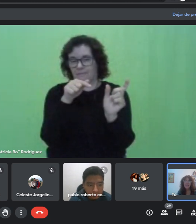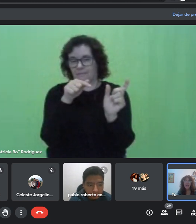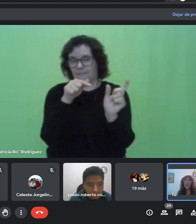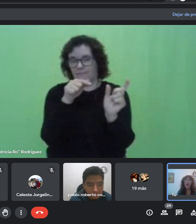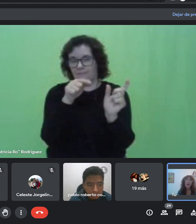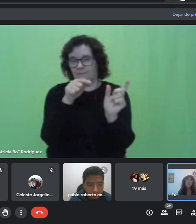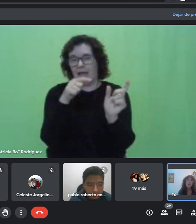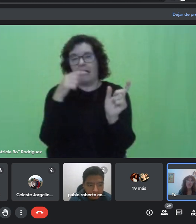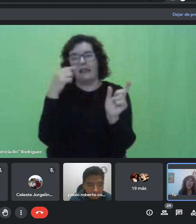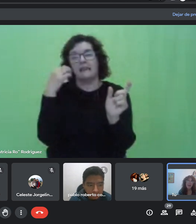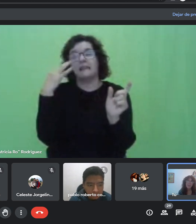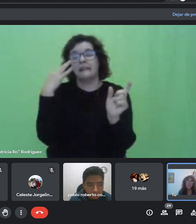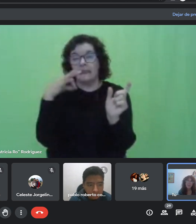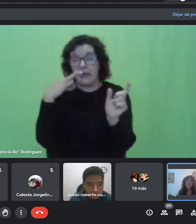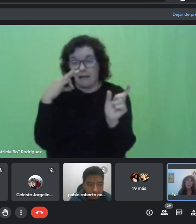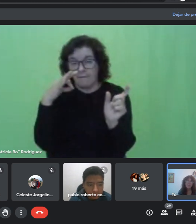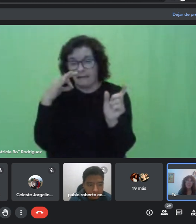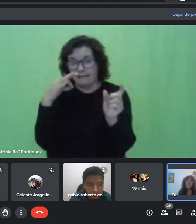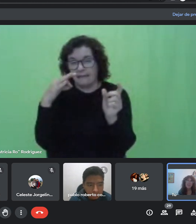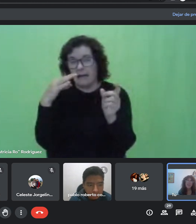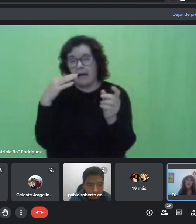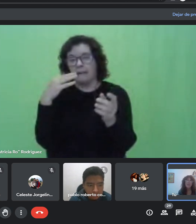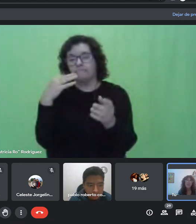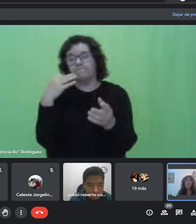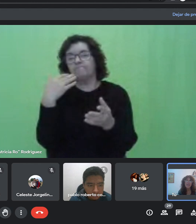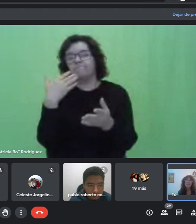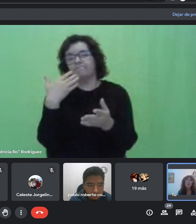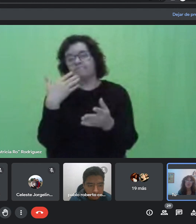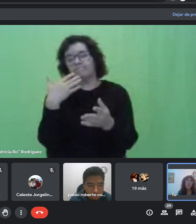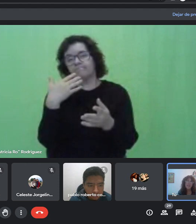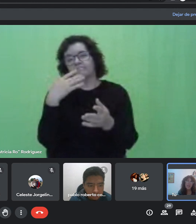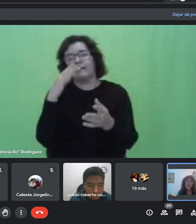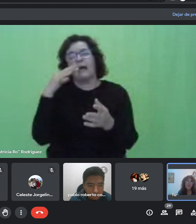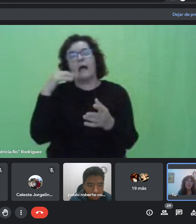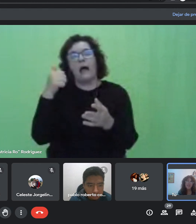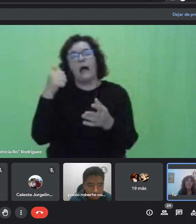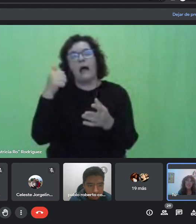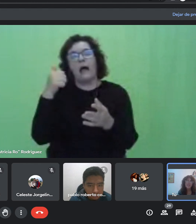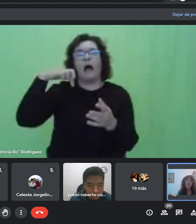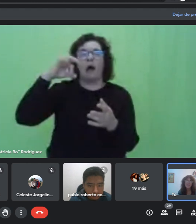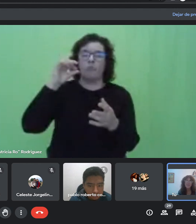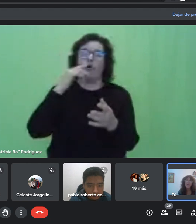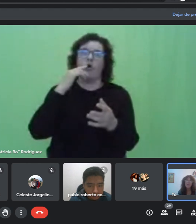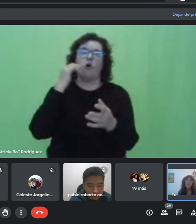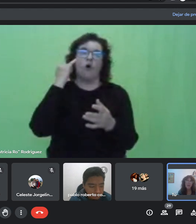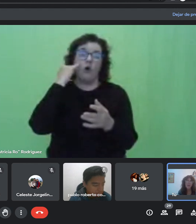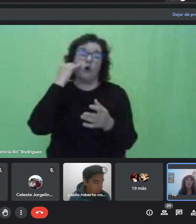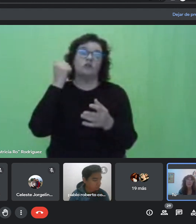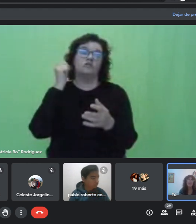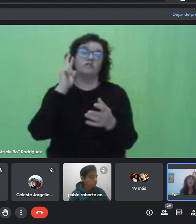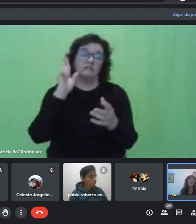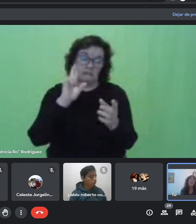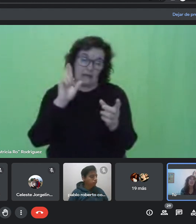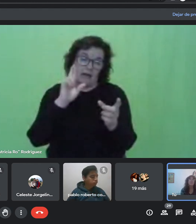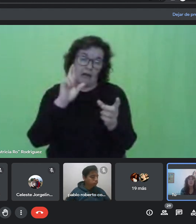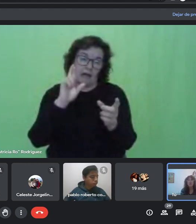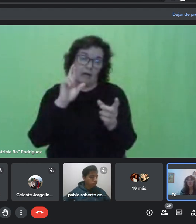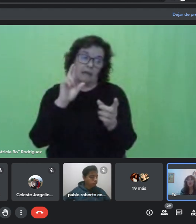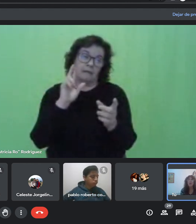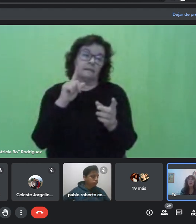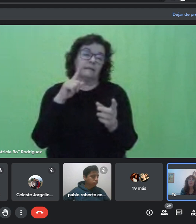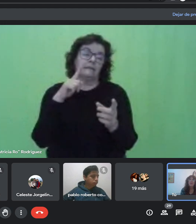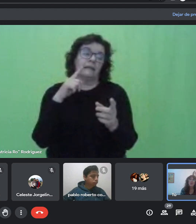debería apoyar, ¿sí? Debería sostener, ¿sí? Debería apoyar, debería dar